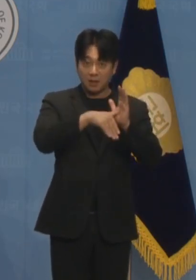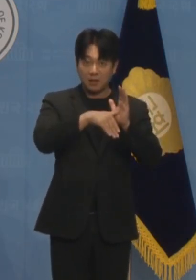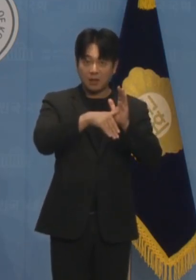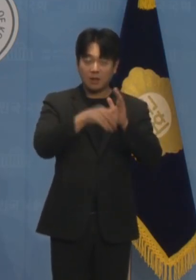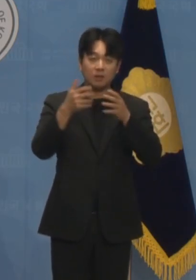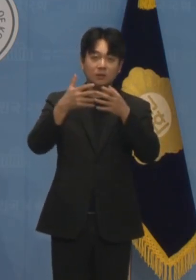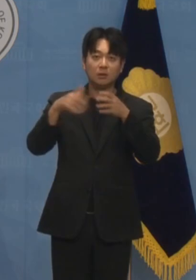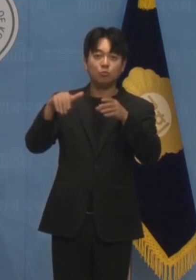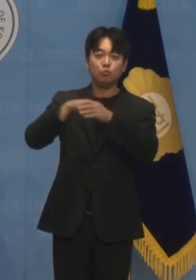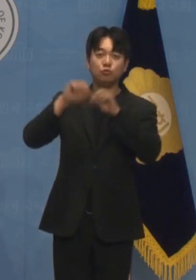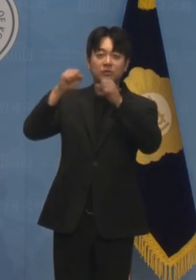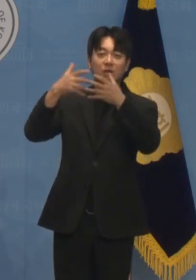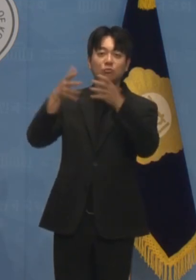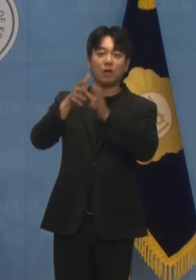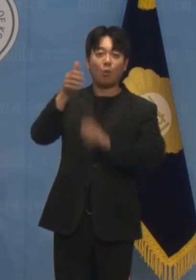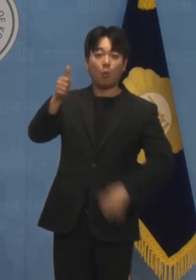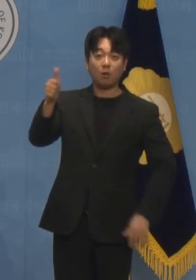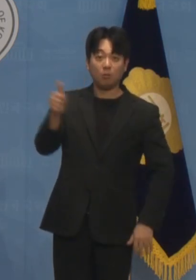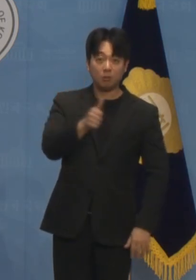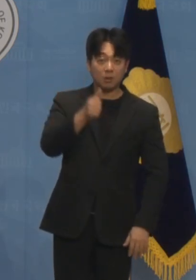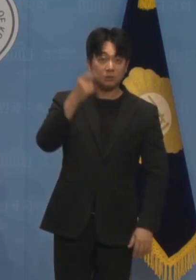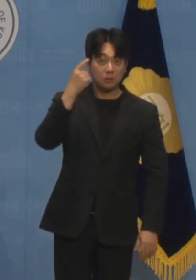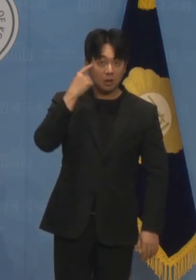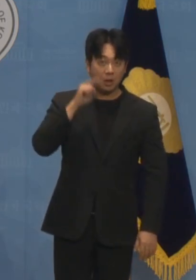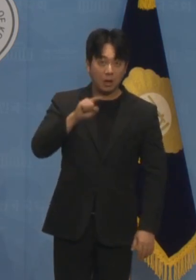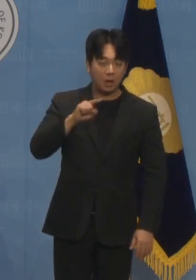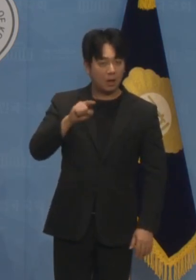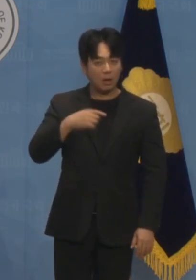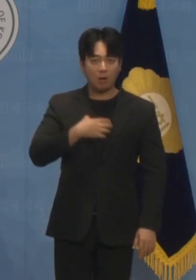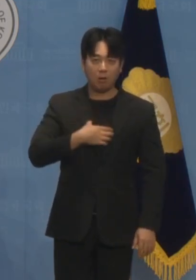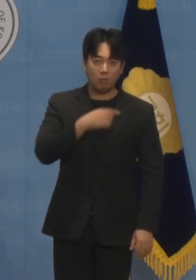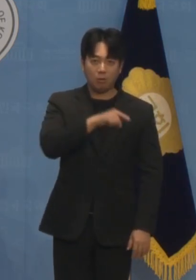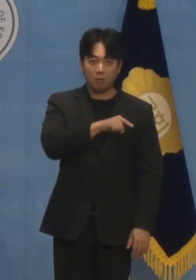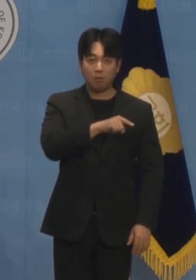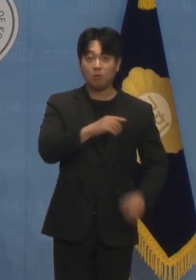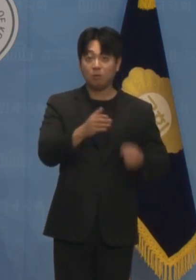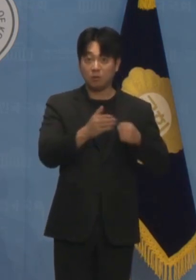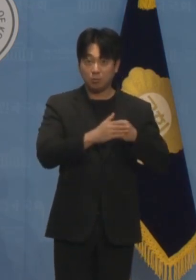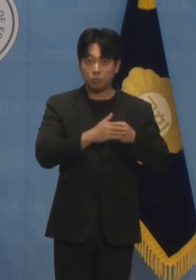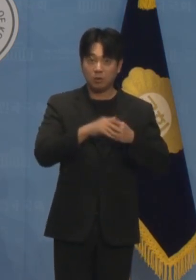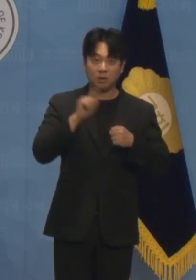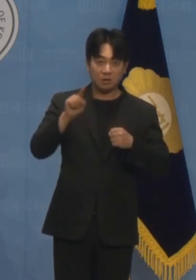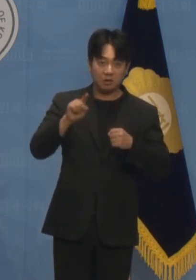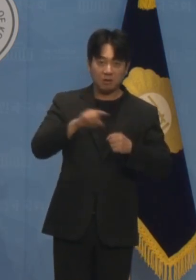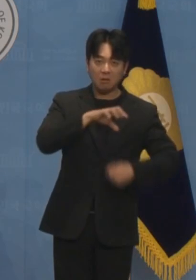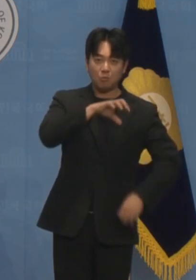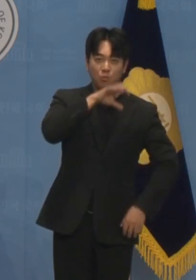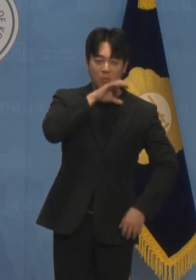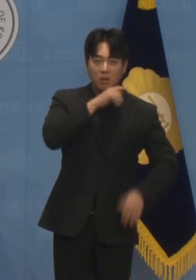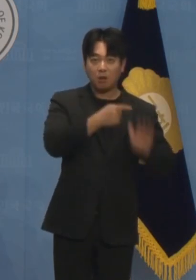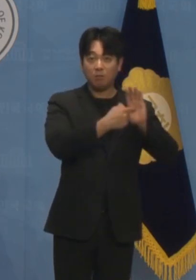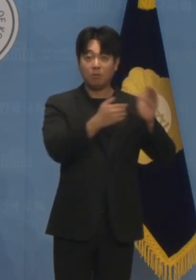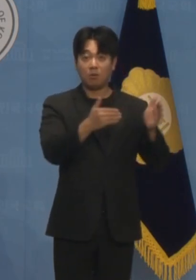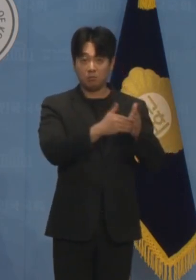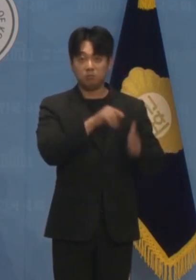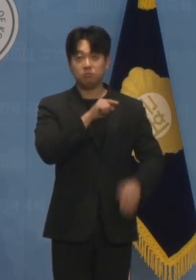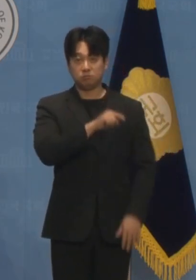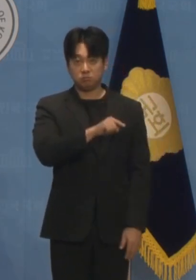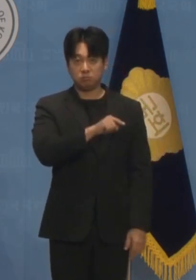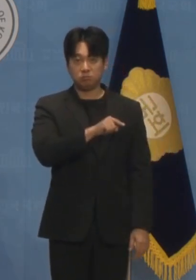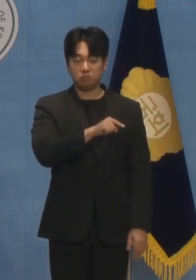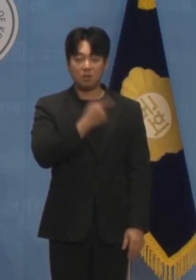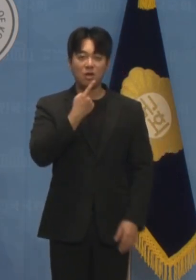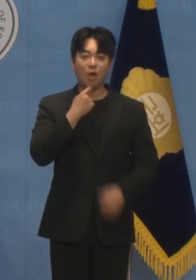일을 당할지 본인은 책임 못 진다. 문체부 장관이 행사에 온다면 인사 조치하겠다 등의 급박성 발언까지 한